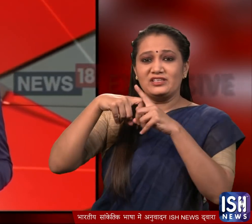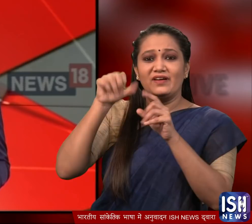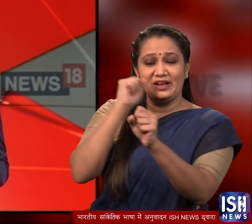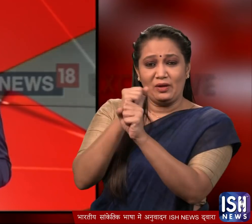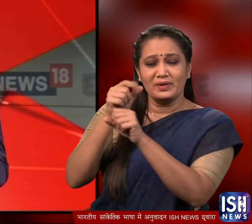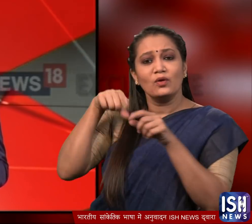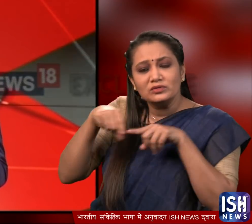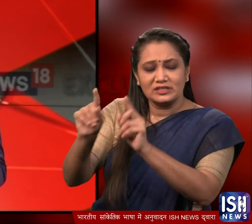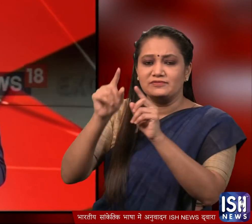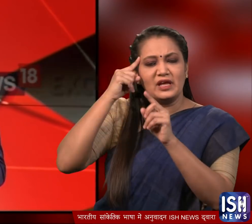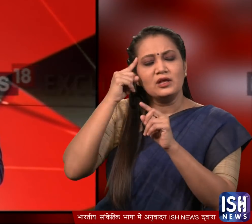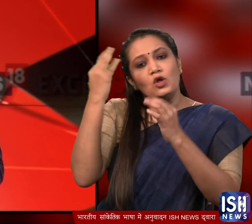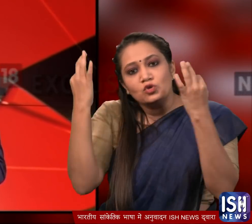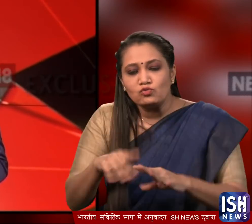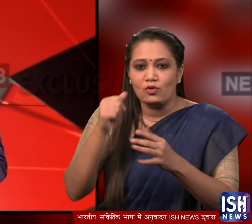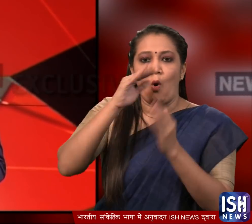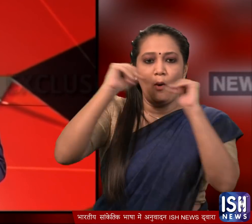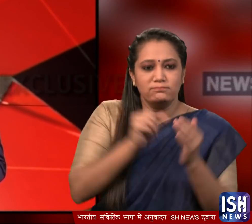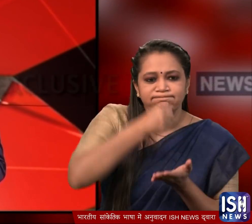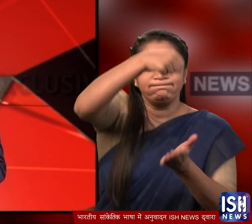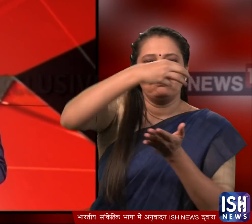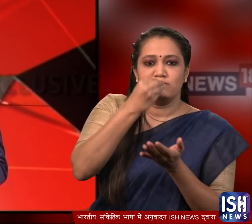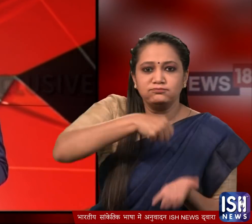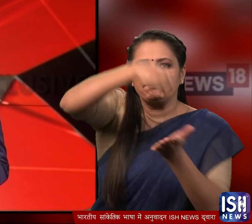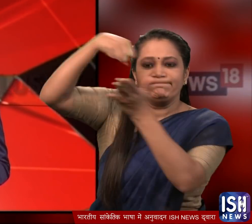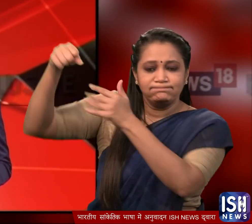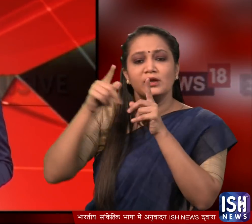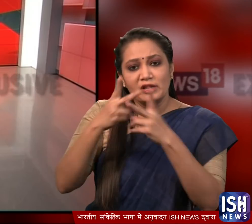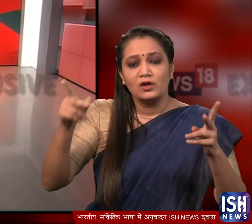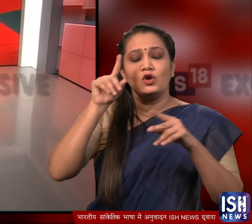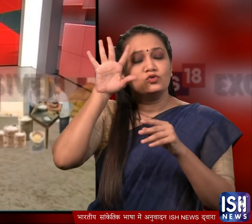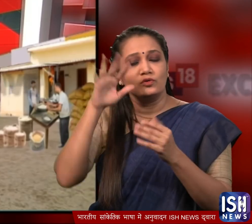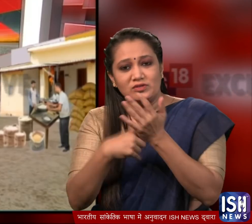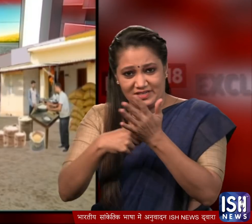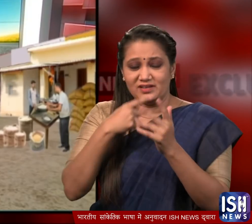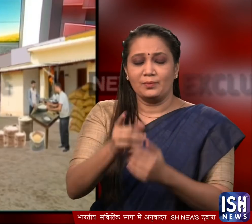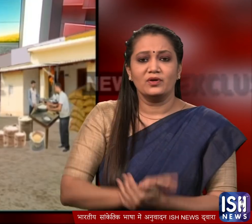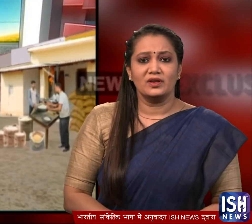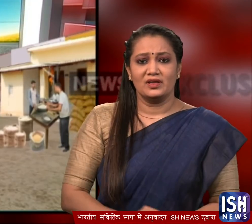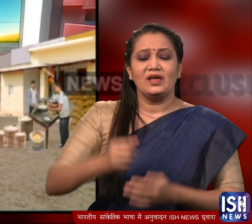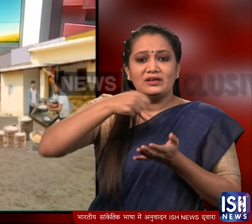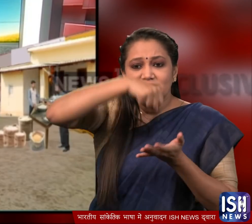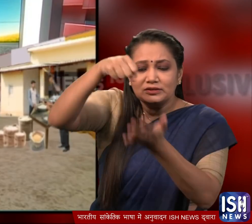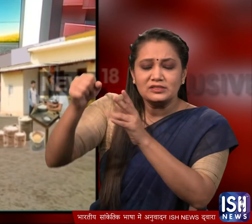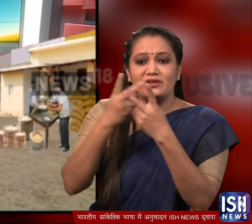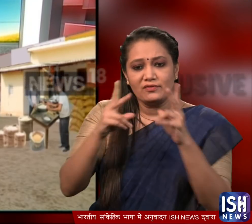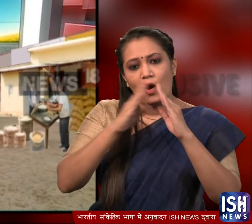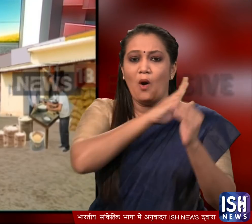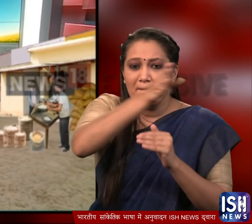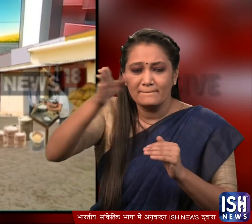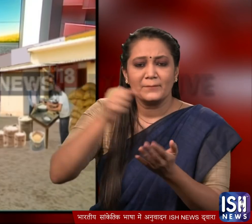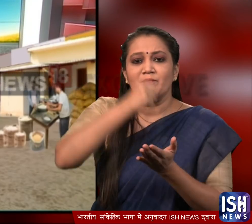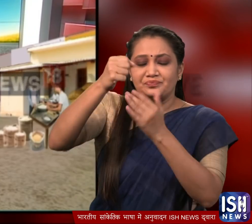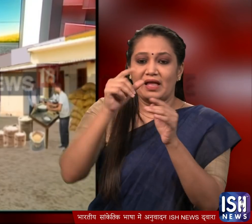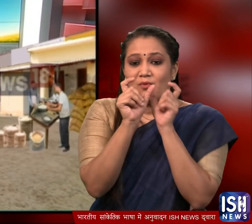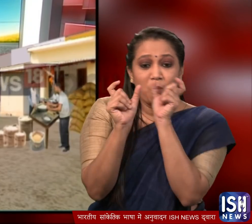घर घर राशन पहुंचाने की योजना पर बड़ा फैसला लिया। न्यूज 18 के जावेद मंसूरी की रिपोर्ट है कि केजरीवाल कैबिनेट ने राशन की डोर स्टेप डिलीवरी